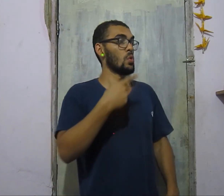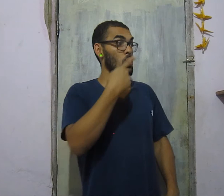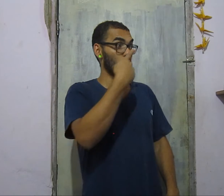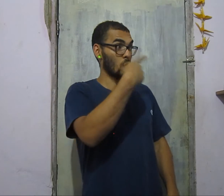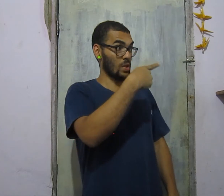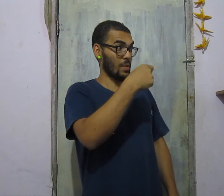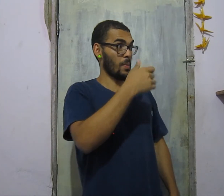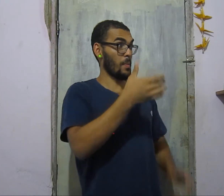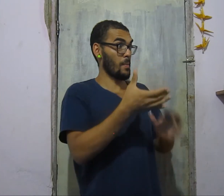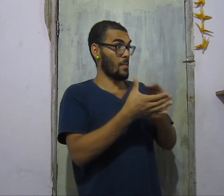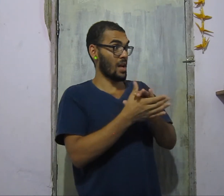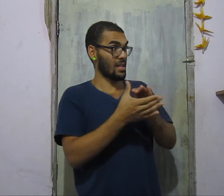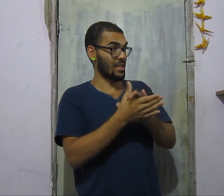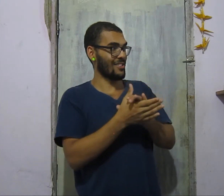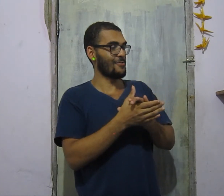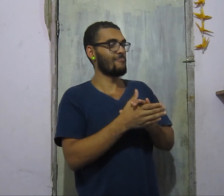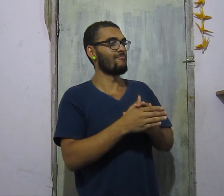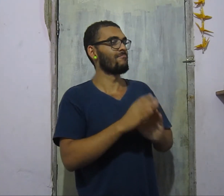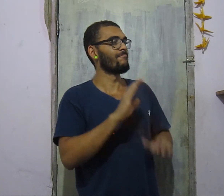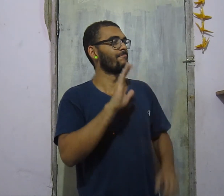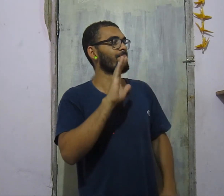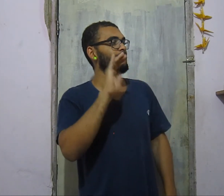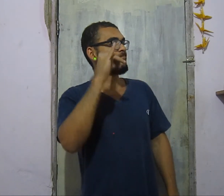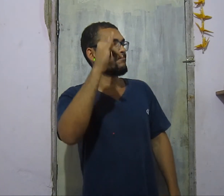nesse estado porque o marido dela, né,